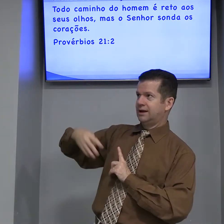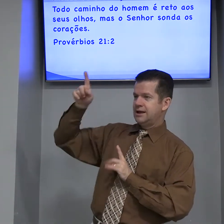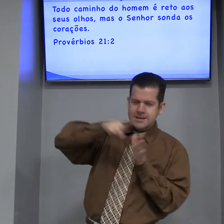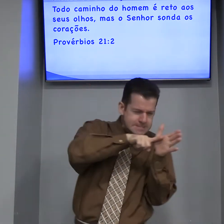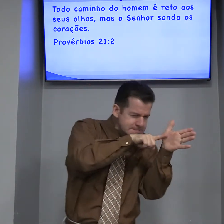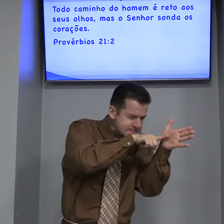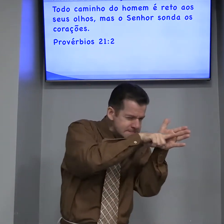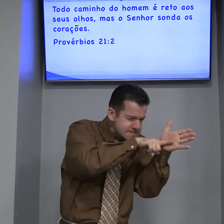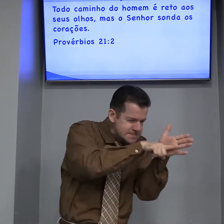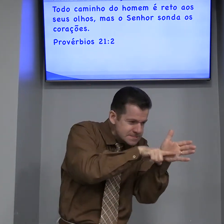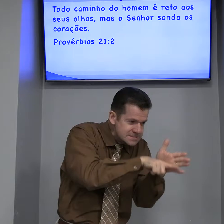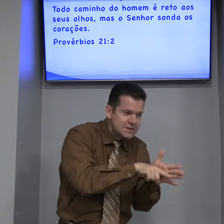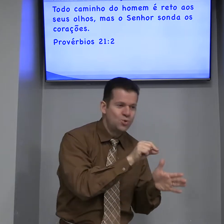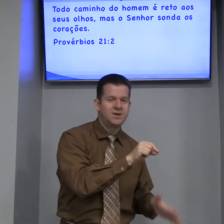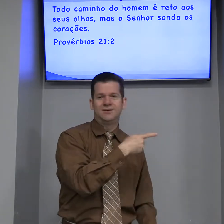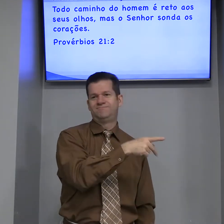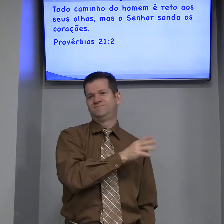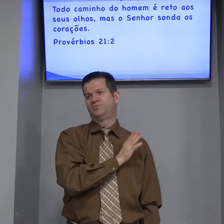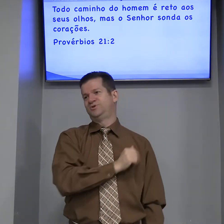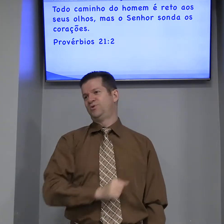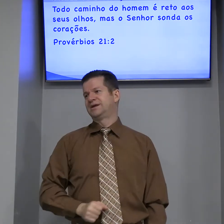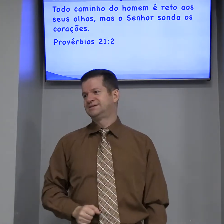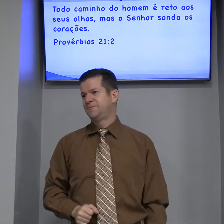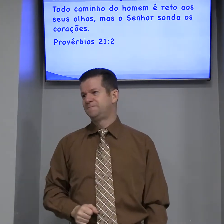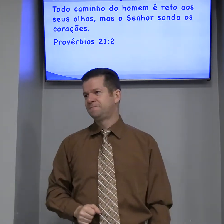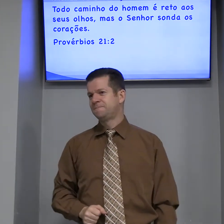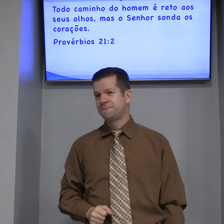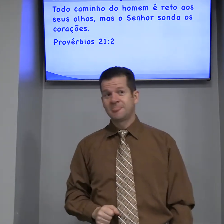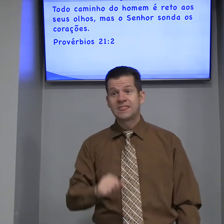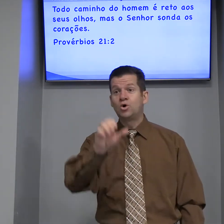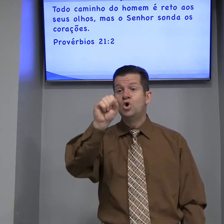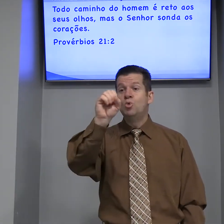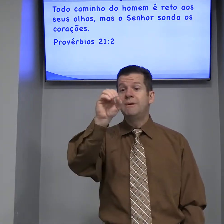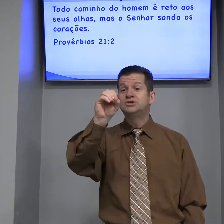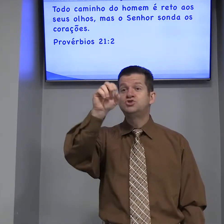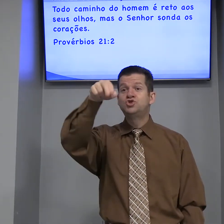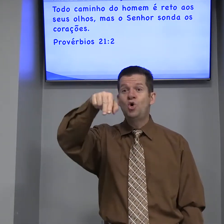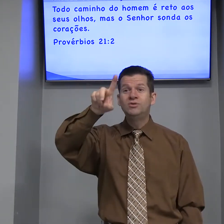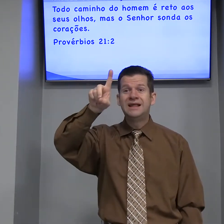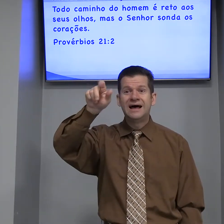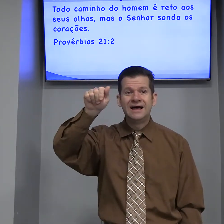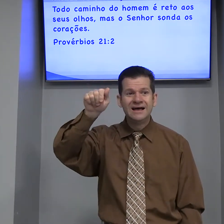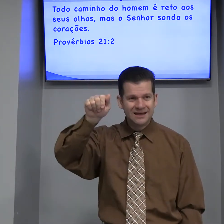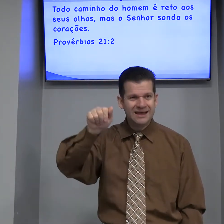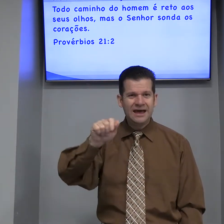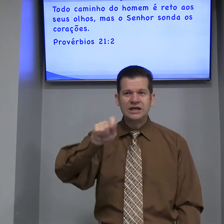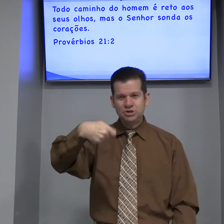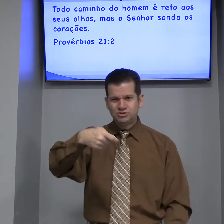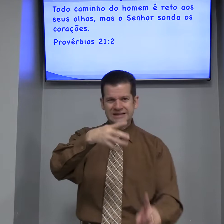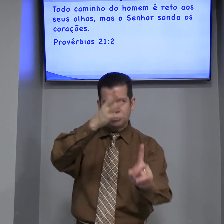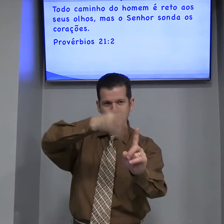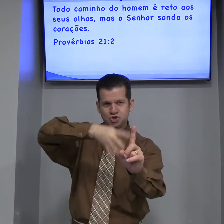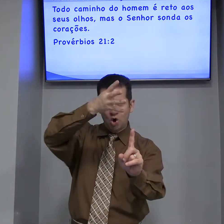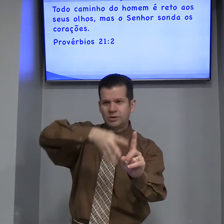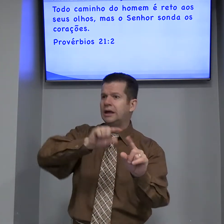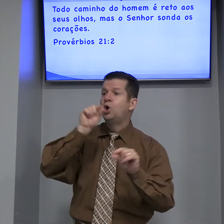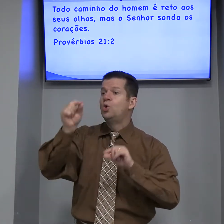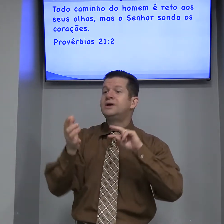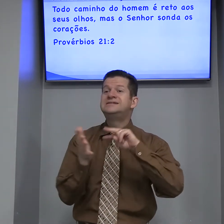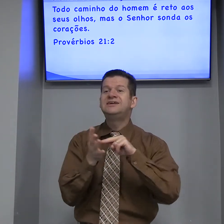Ele, o quê? O seu coração. Então, uma sonda, industrial de sonda, o que